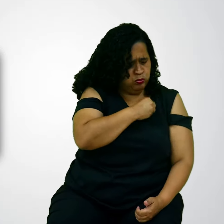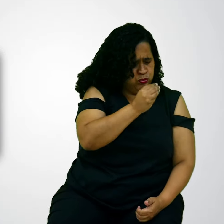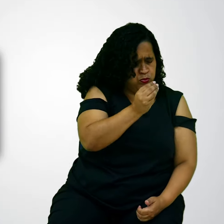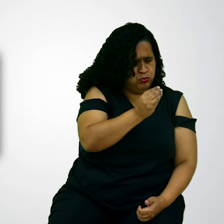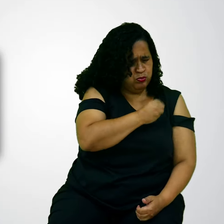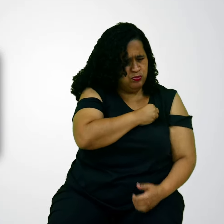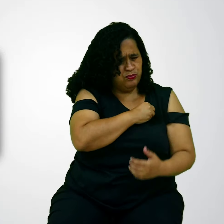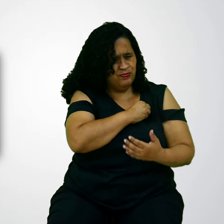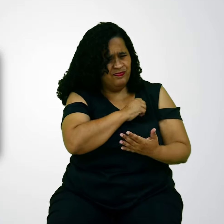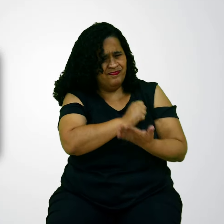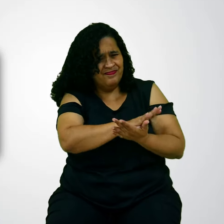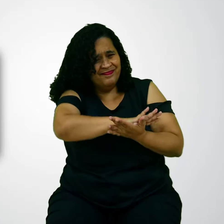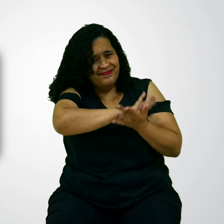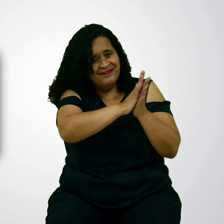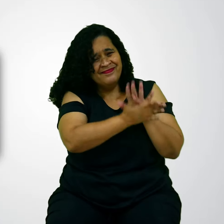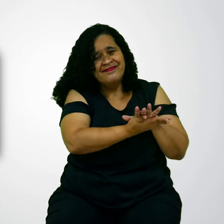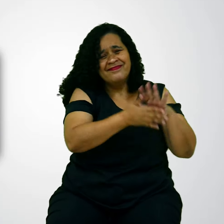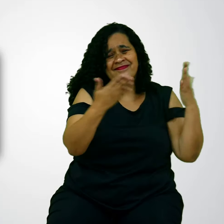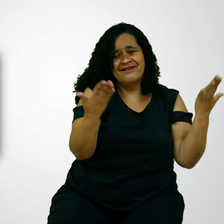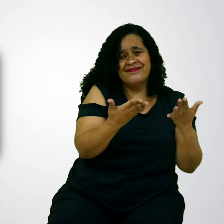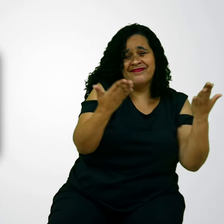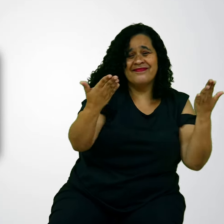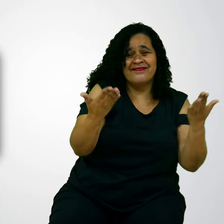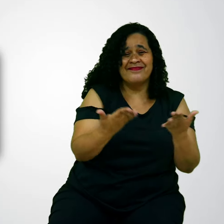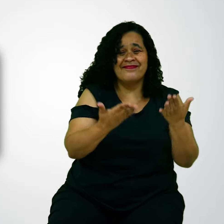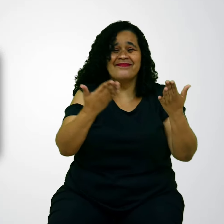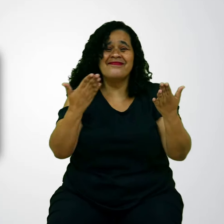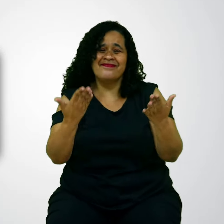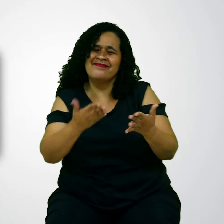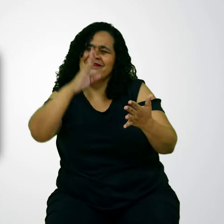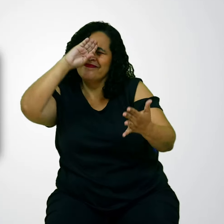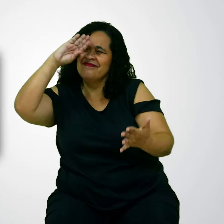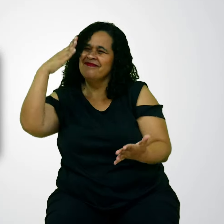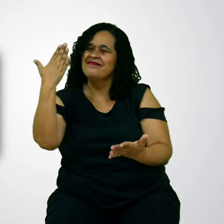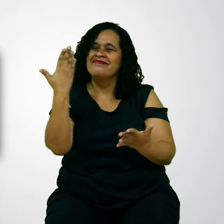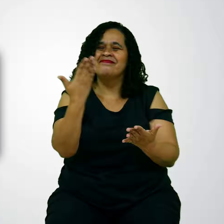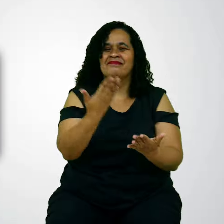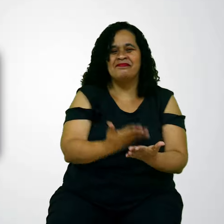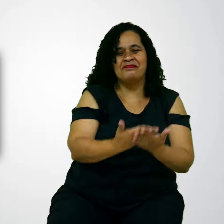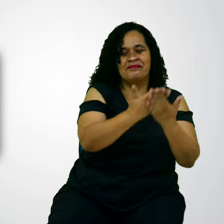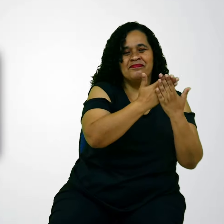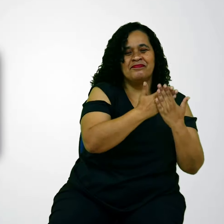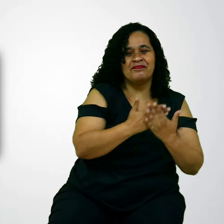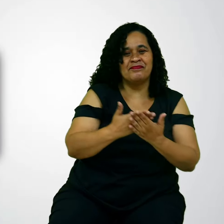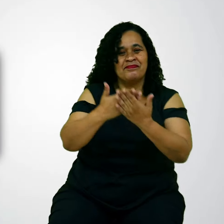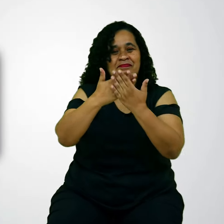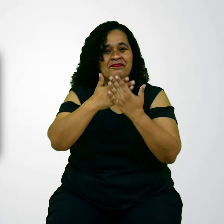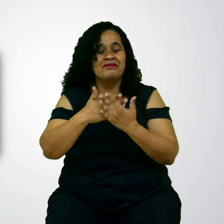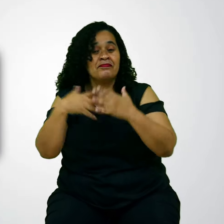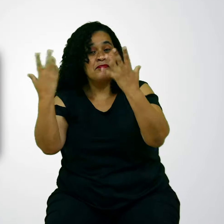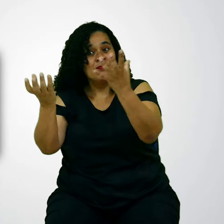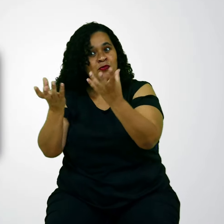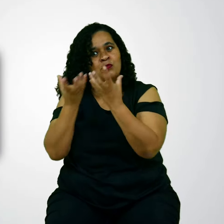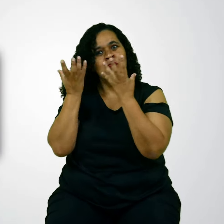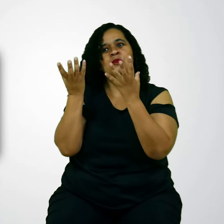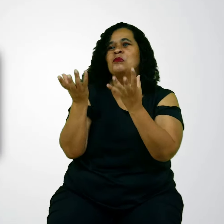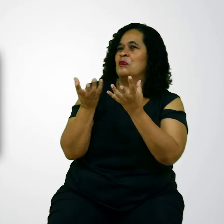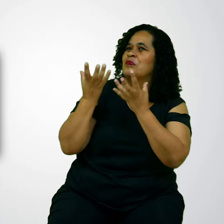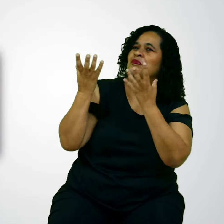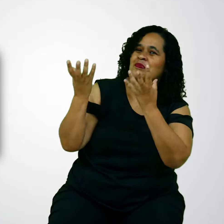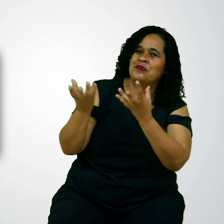sobre si a minha dor. Eu vou crer, vou me apropriar da vida